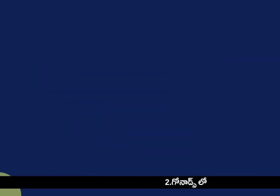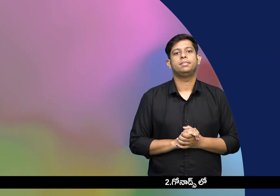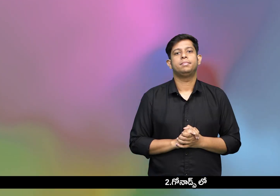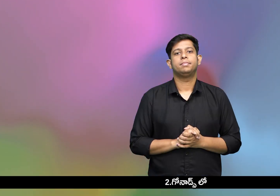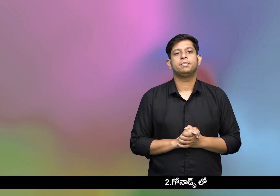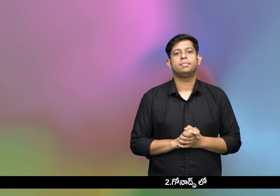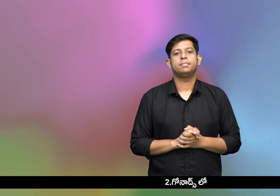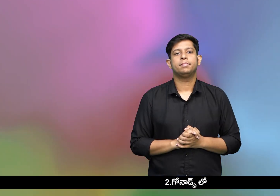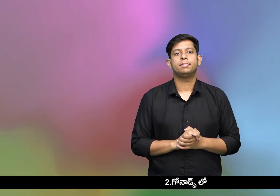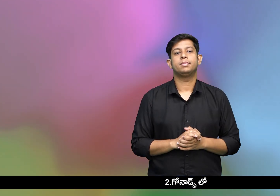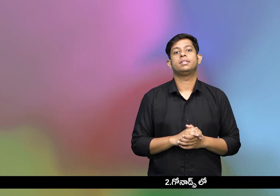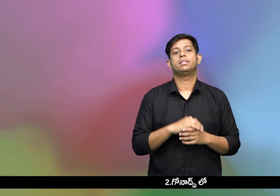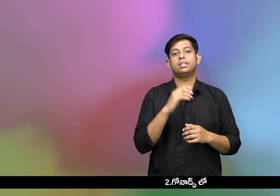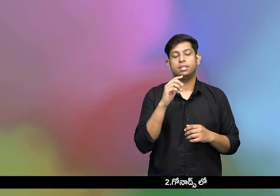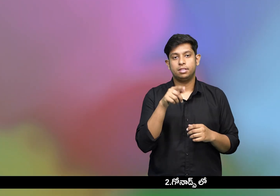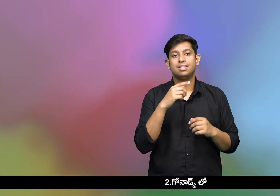2. గోనాడ్స్లో.